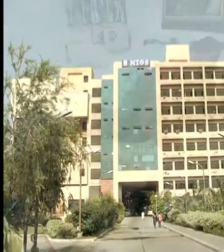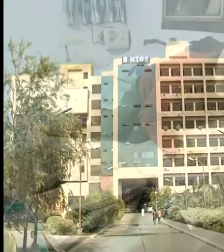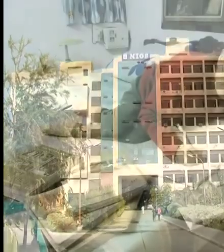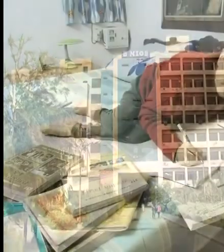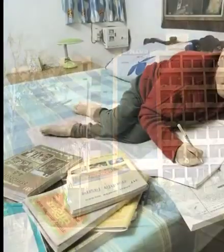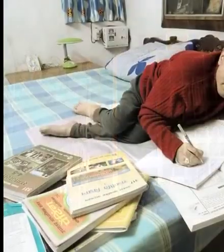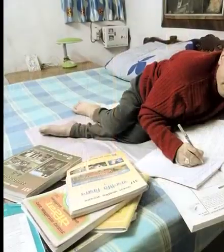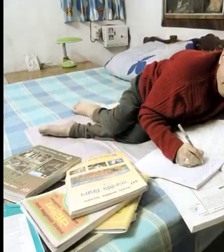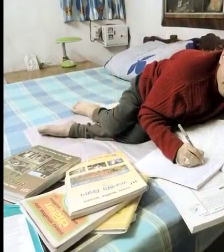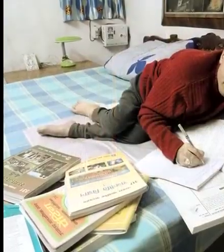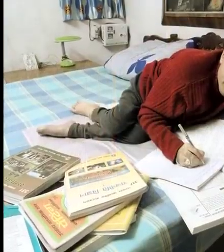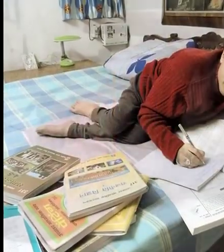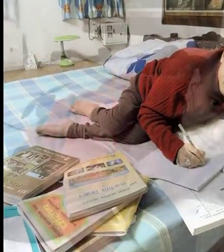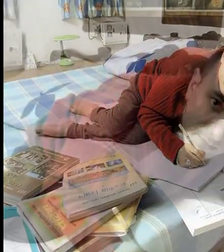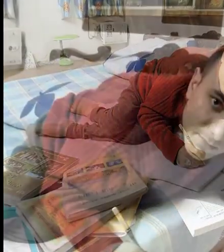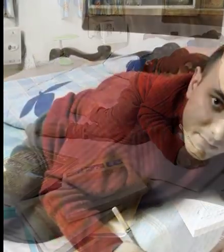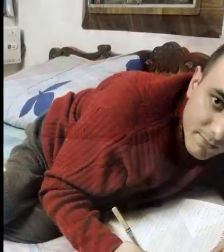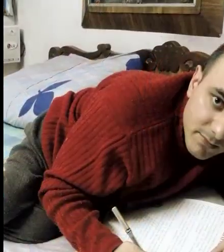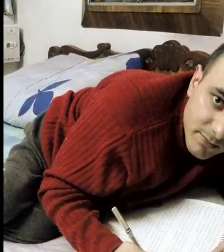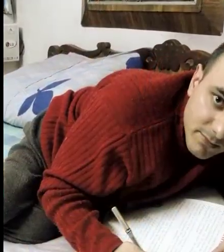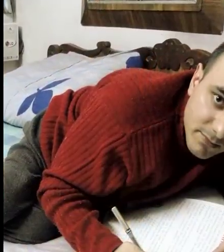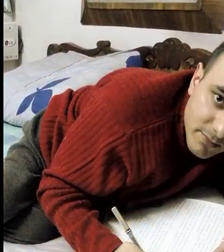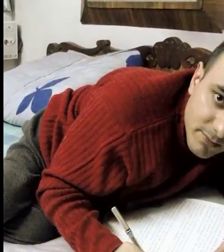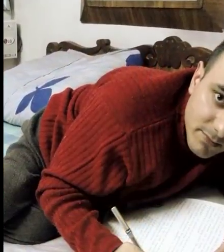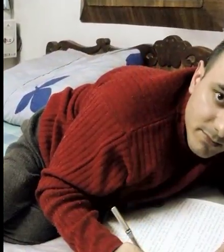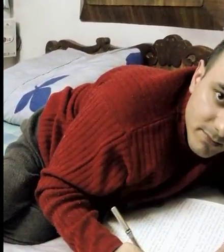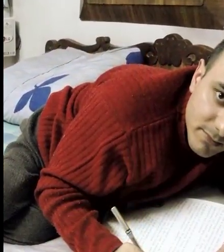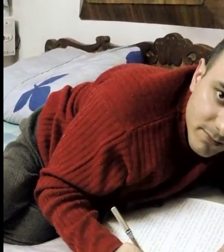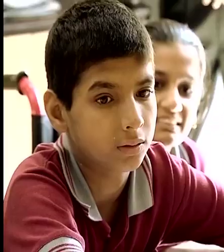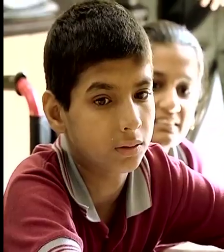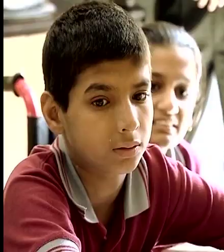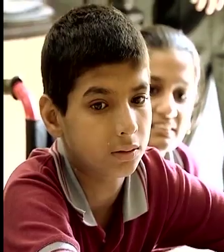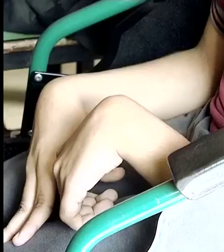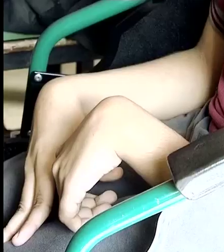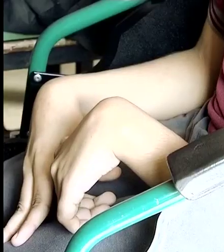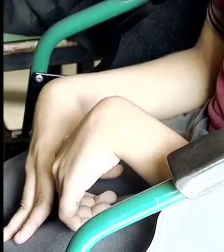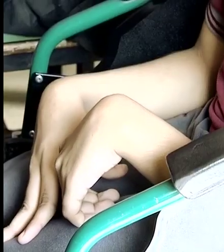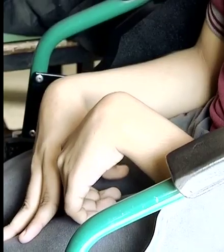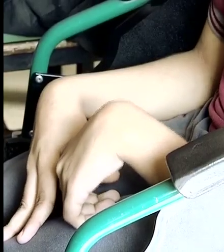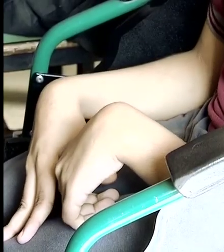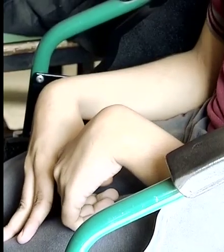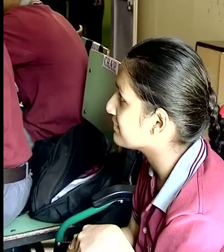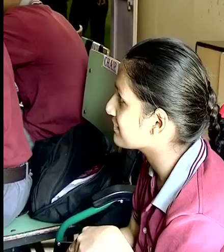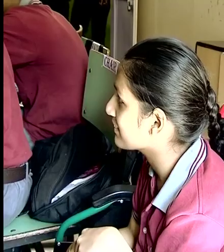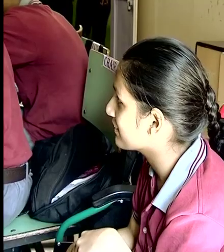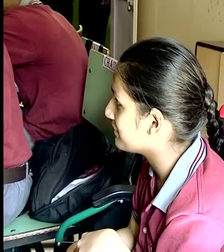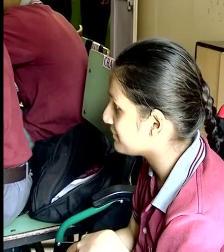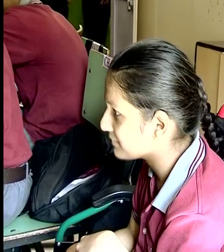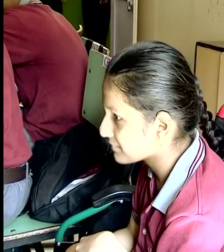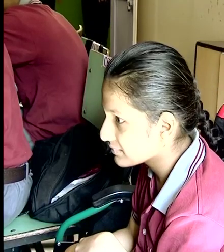चंडीगढ़ के गणेश के लिए भी NIOS एक वरदान साबित हुआ। NIOS शारीरिक रूप से अक्षम बच्चों को